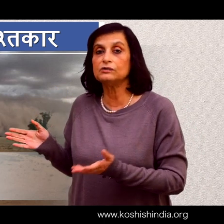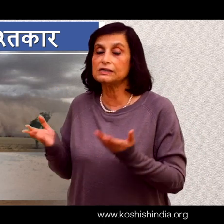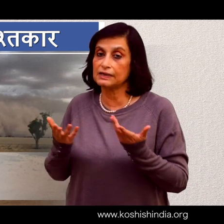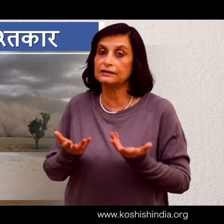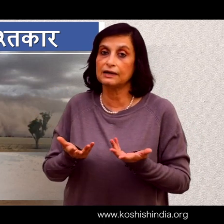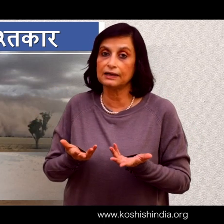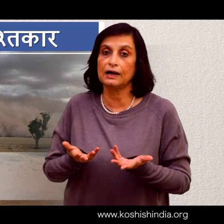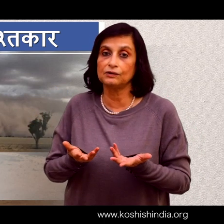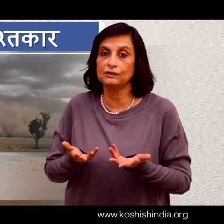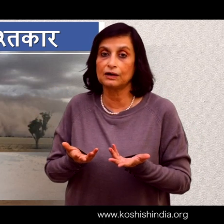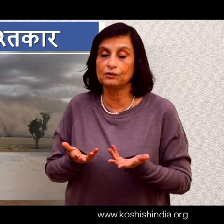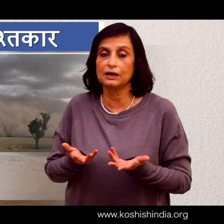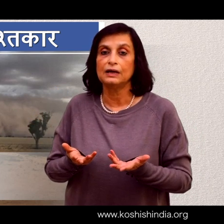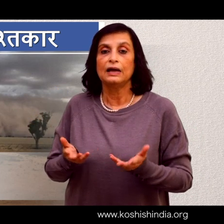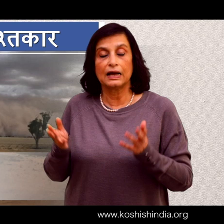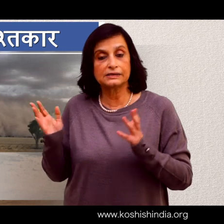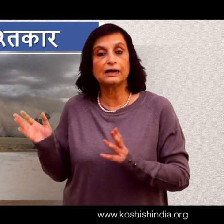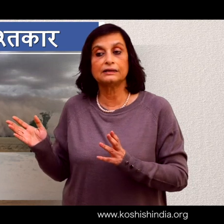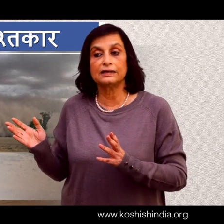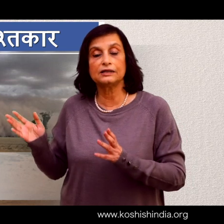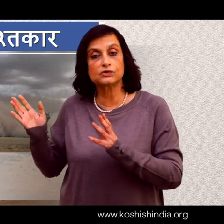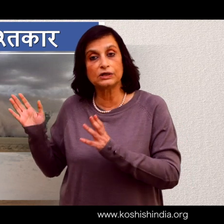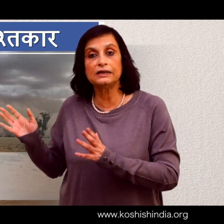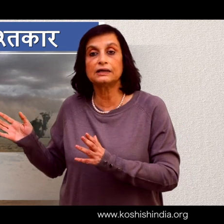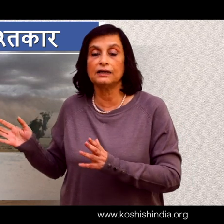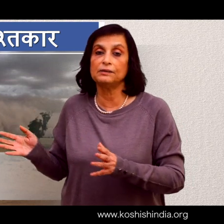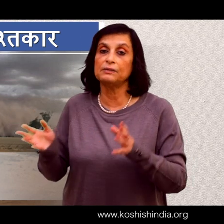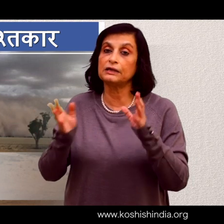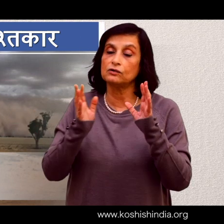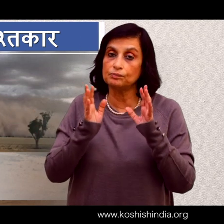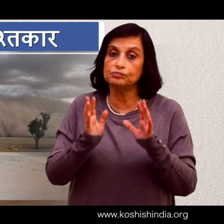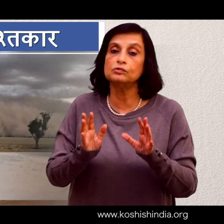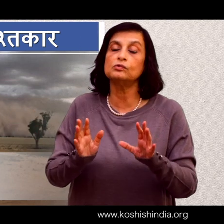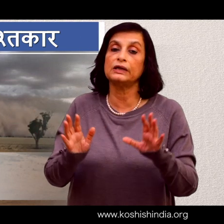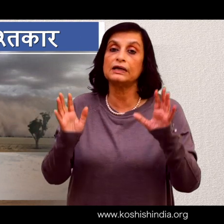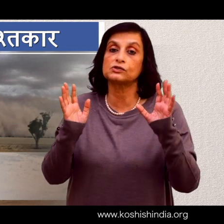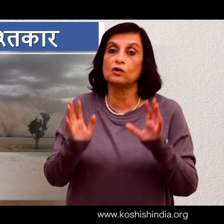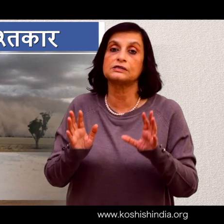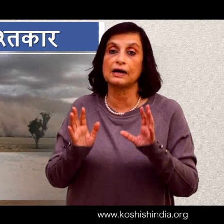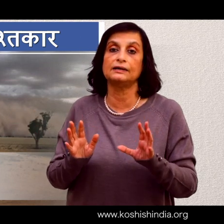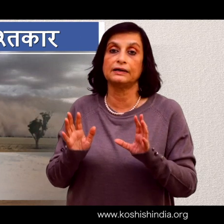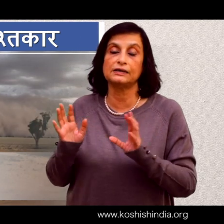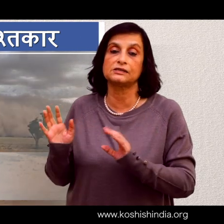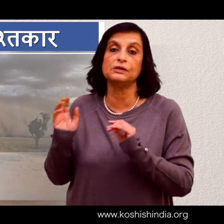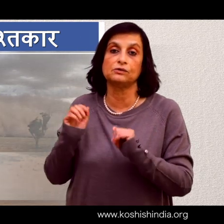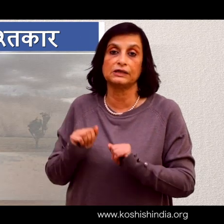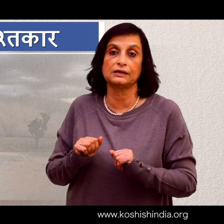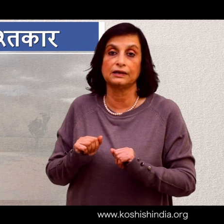रहनेवालेलोगोंकेस्वास्थ्यकीस्थितिकाकुछअंदाजालगजाएगा। हालातऐसेथेकिअमेरिकाको इसेठीककरने,इसभूमिकोबहालकरनेमेंपूरे100साललगगए। तो